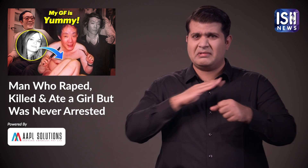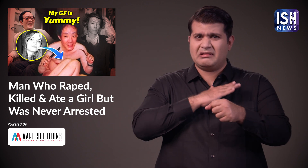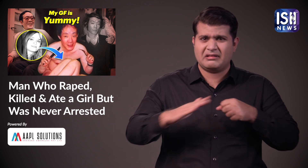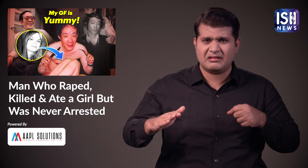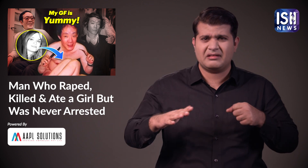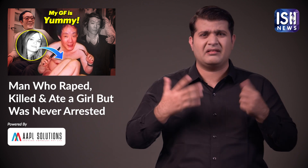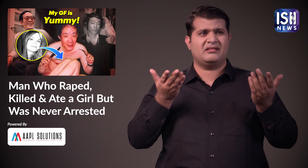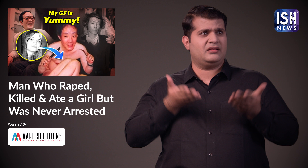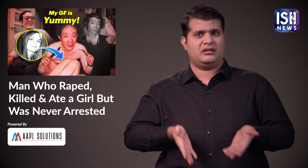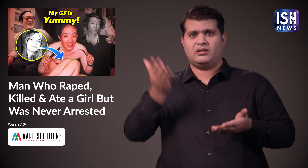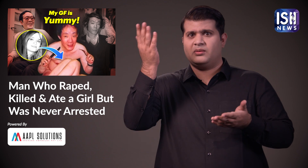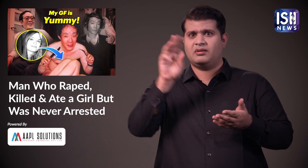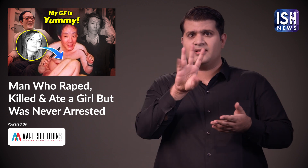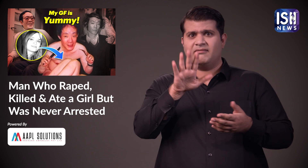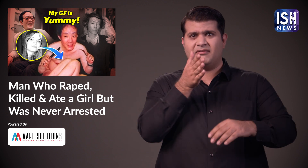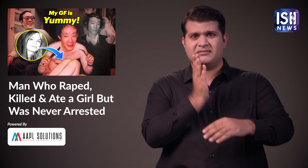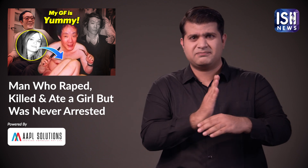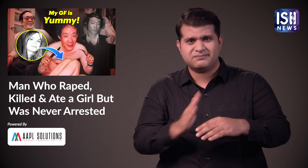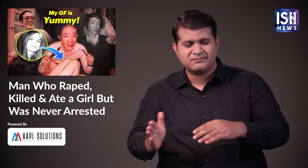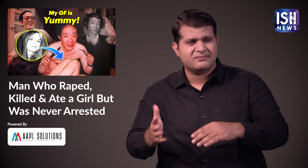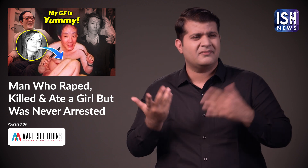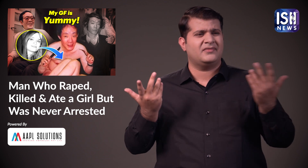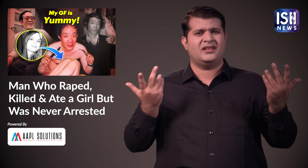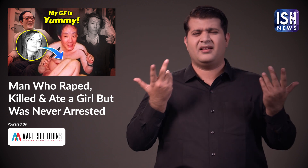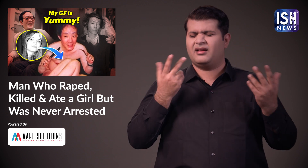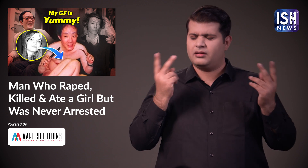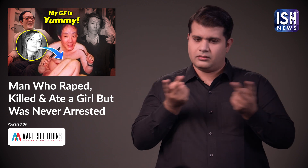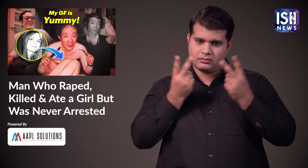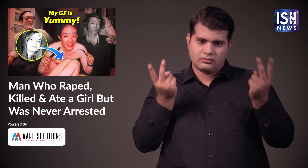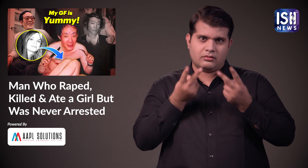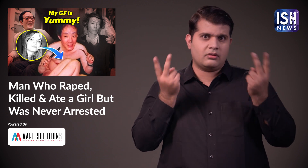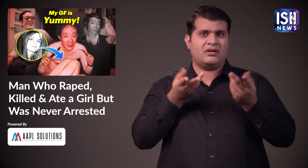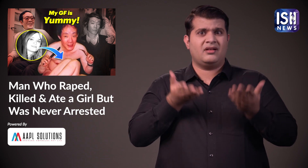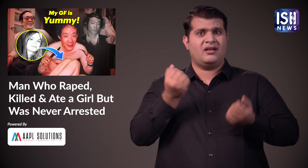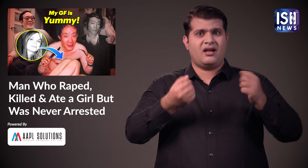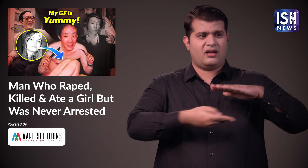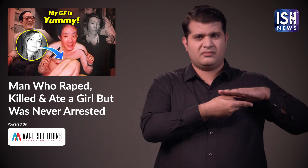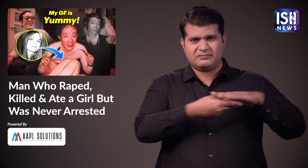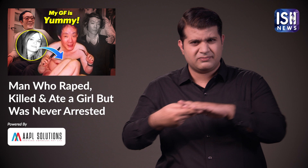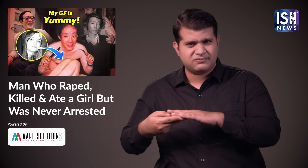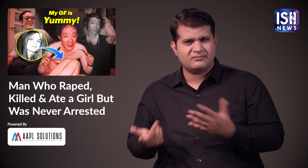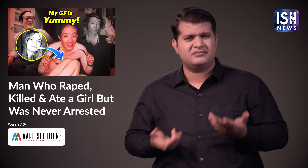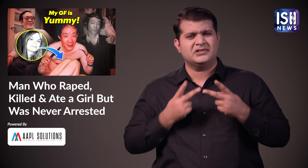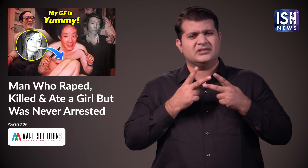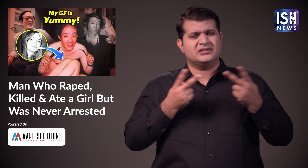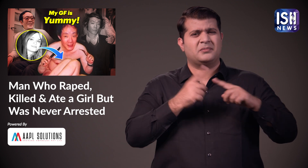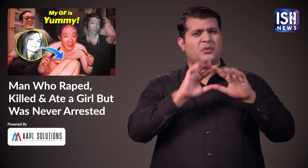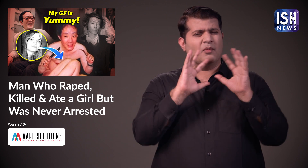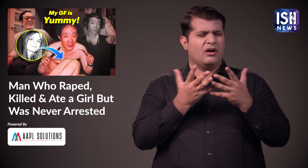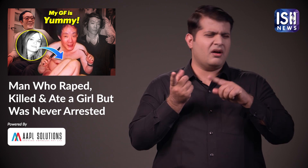हाल ही में एक लड़की के साथ रेप कर उसके 35 टुकड़े कर दिए गए। दुनिया भर में आए दिन ऐसे मामले सामने आते रहते हैं। एक लड़की